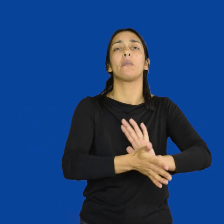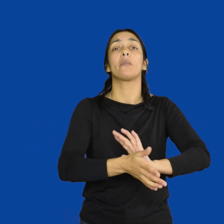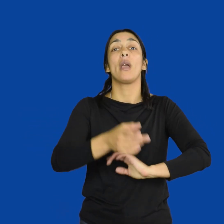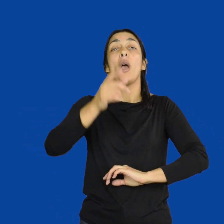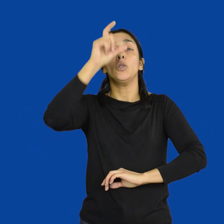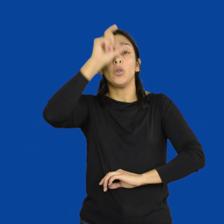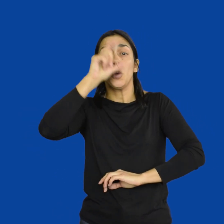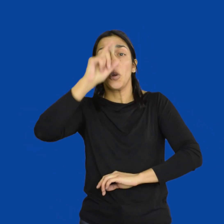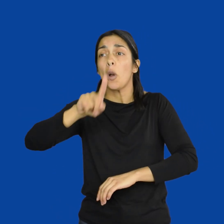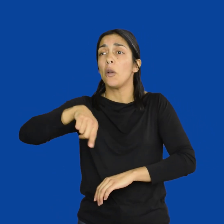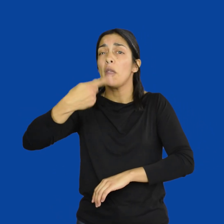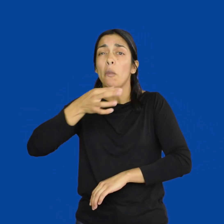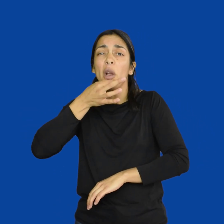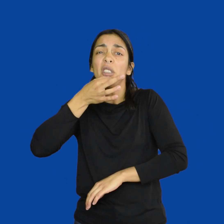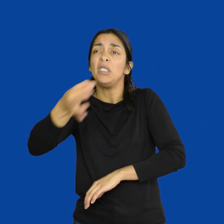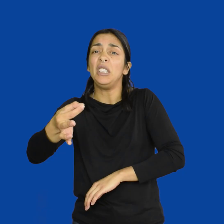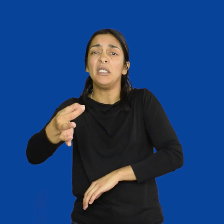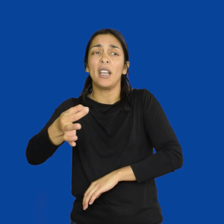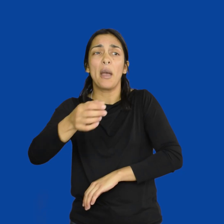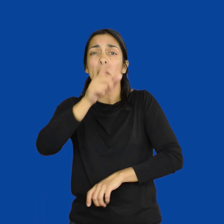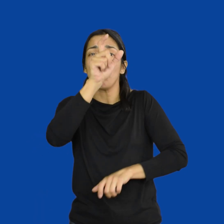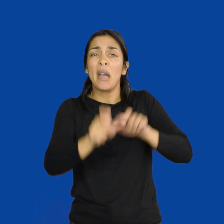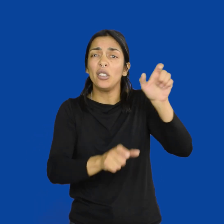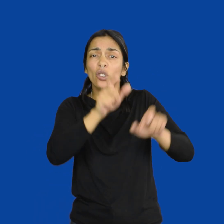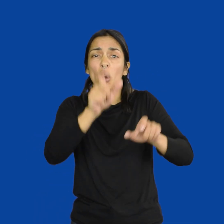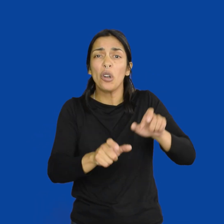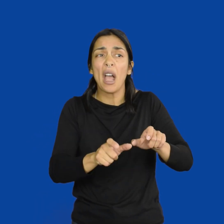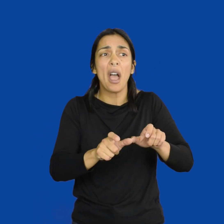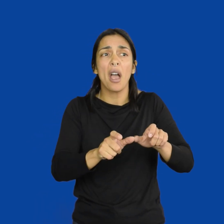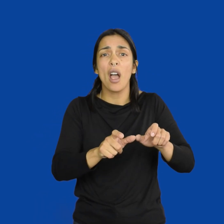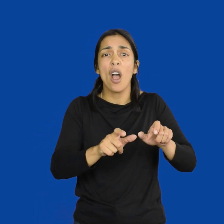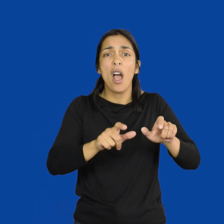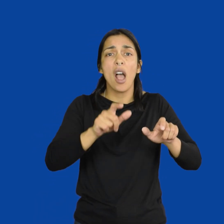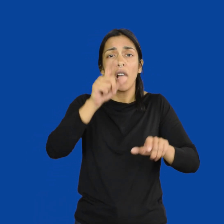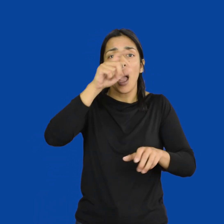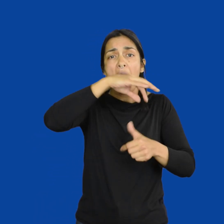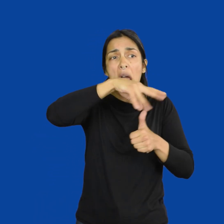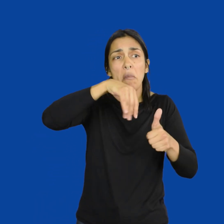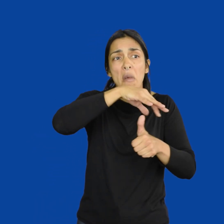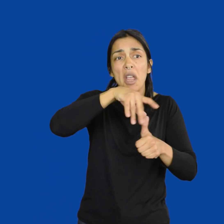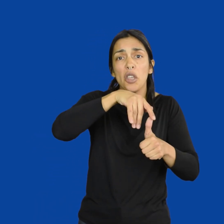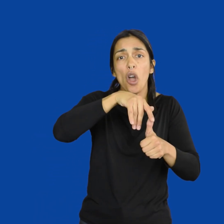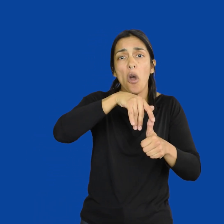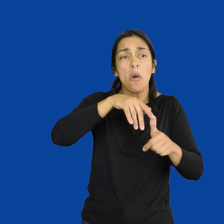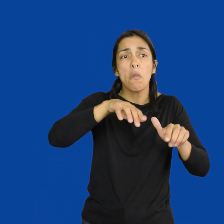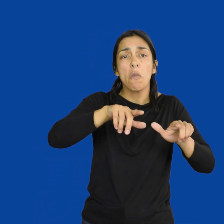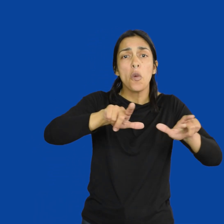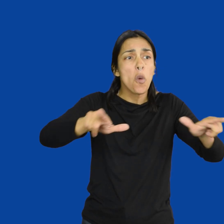idioma. Los turcos llevaron adelante múltiples medidas sistemáticas con el único propósito de que no